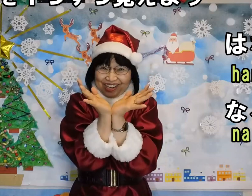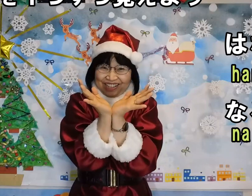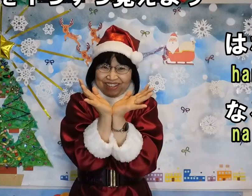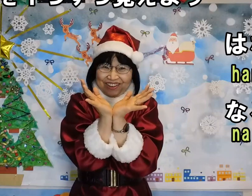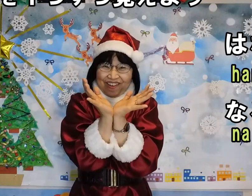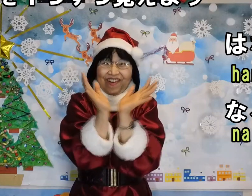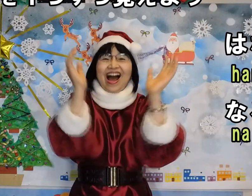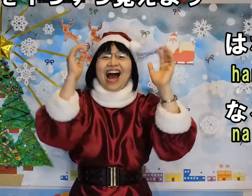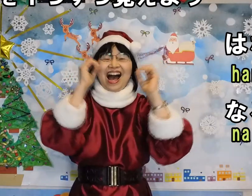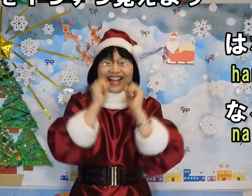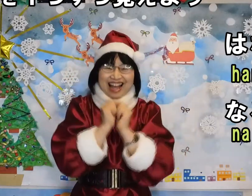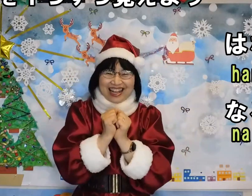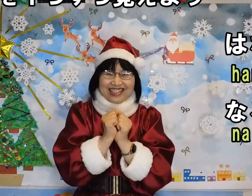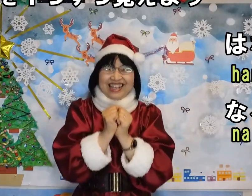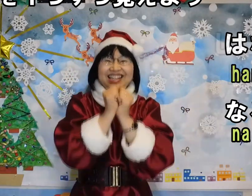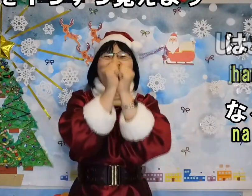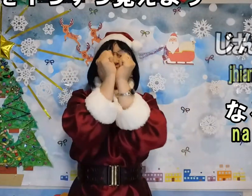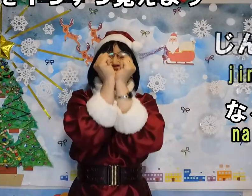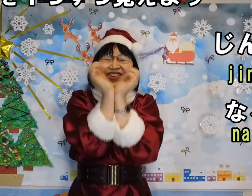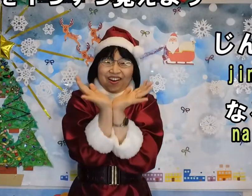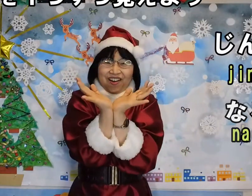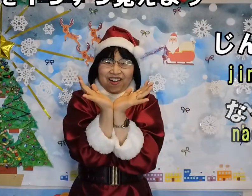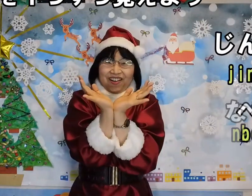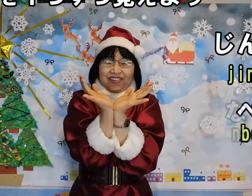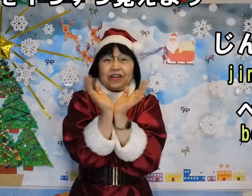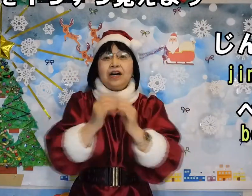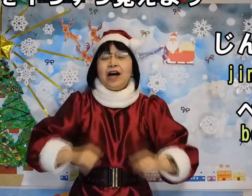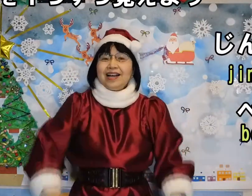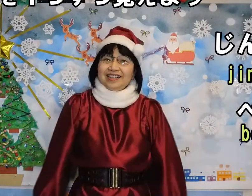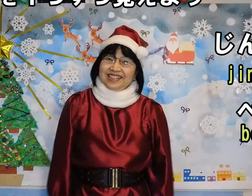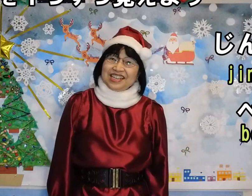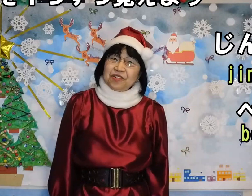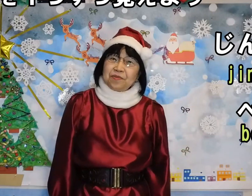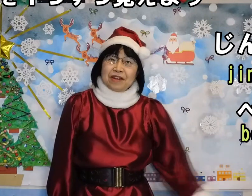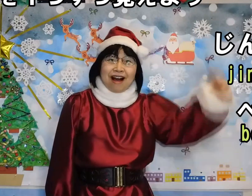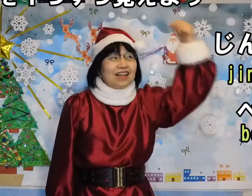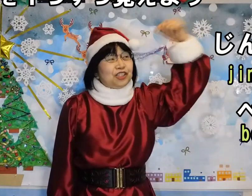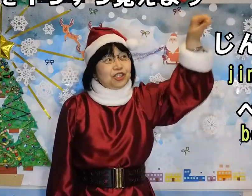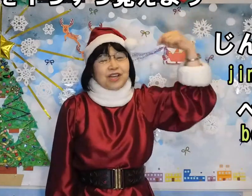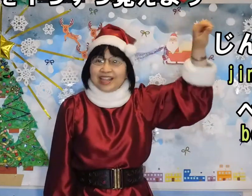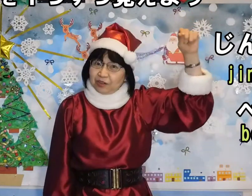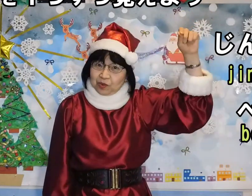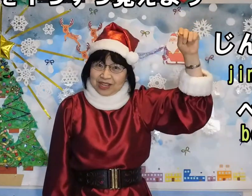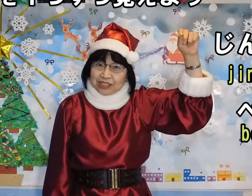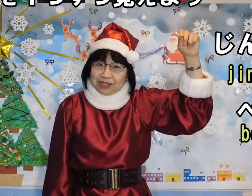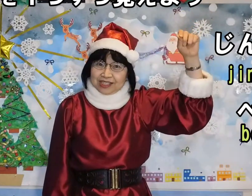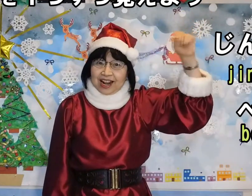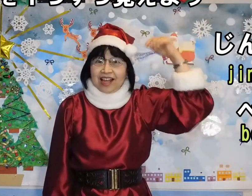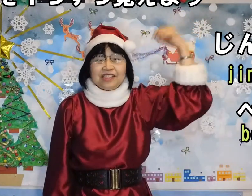開きましょう。花になるよ。ジングルベルは鈴が鳴ると同じ意味ですから、ず